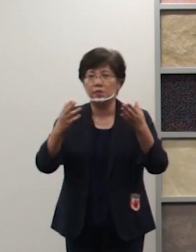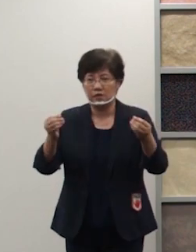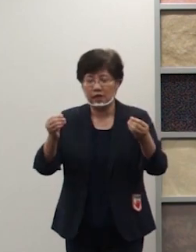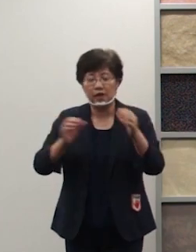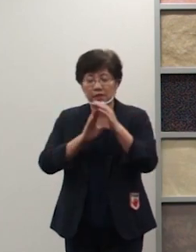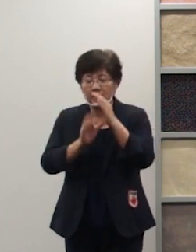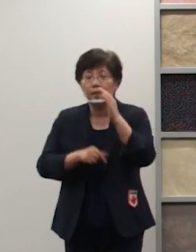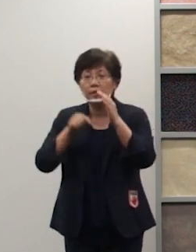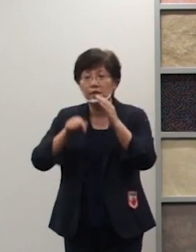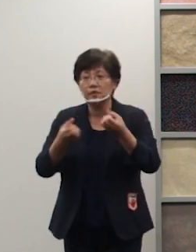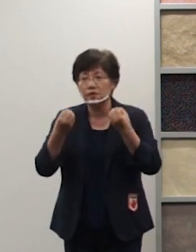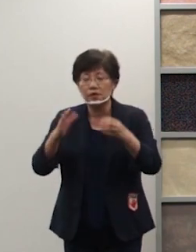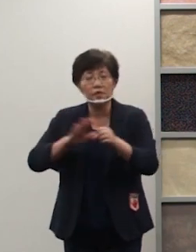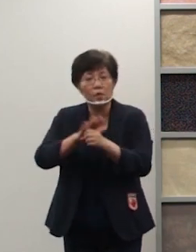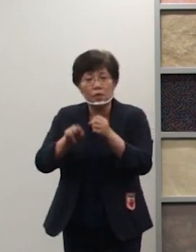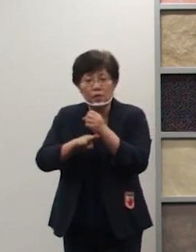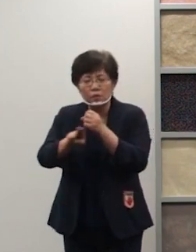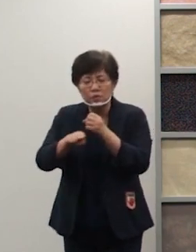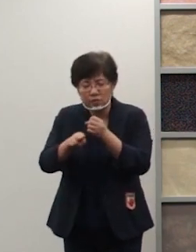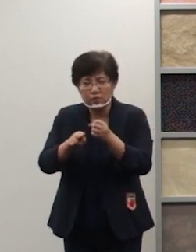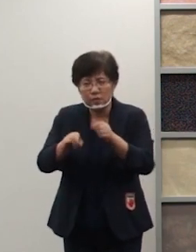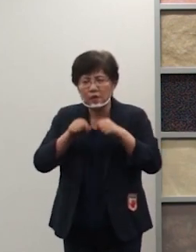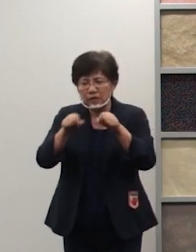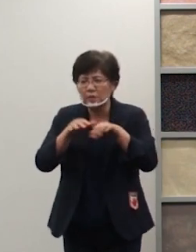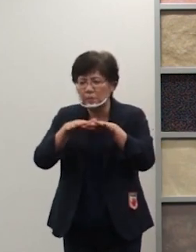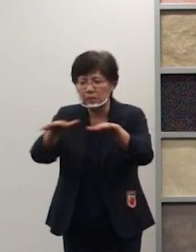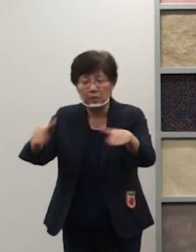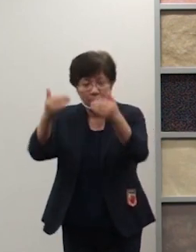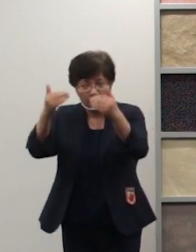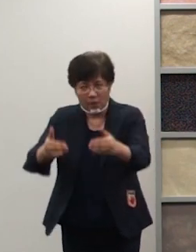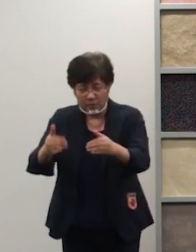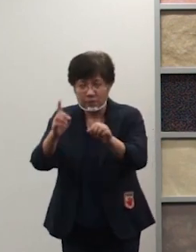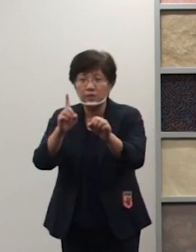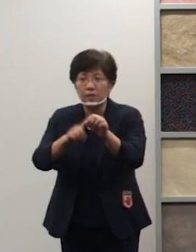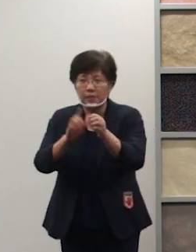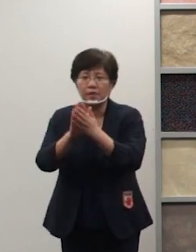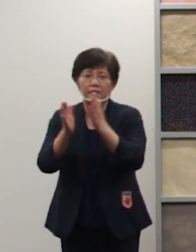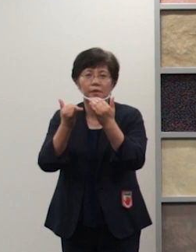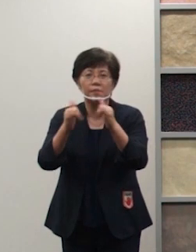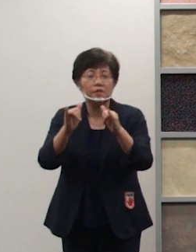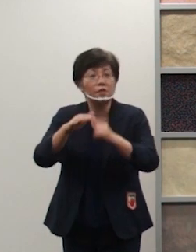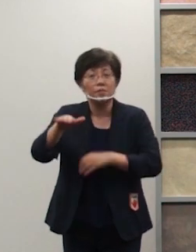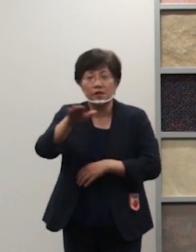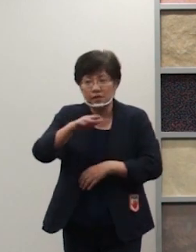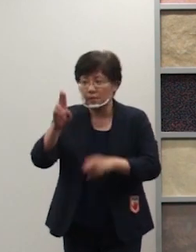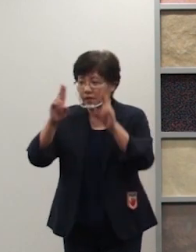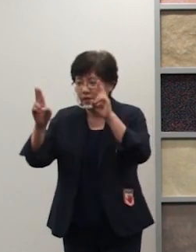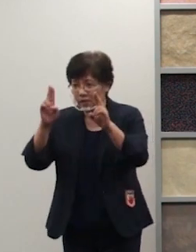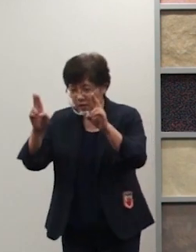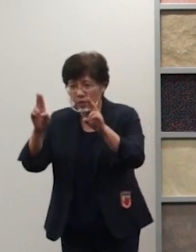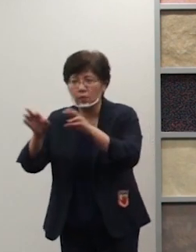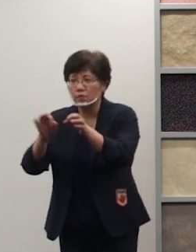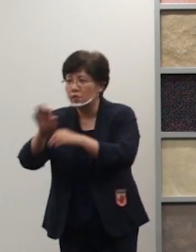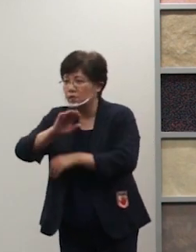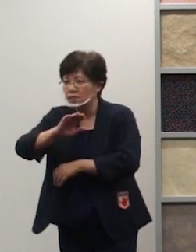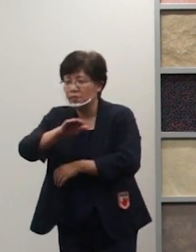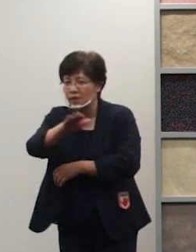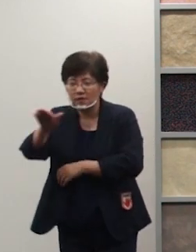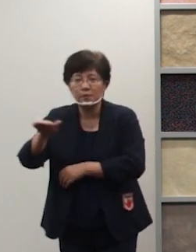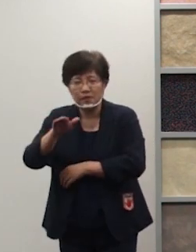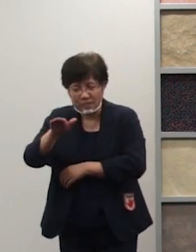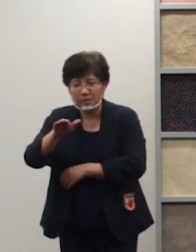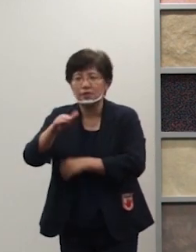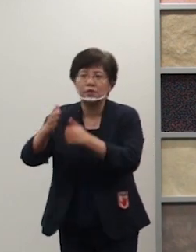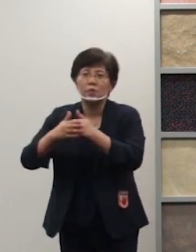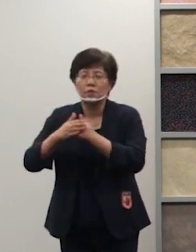は新型コロナウイルスの感染拡大防止を図るため、県民の皆様、事業者の皆様への協力要請を継続してき